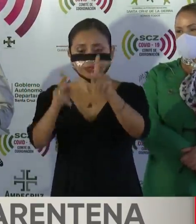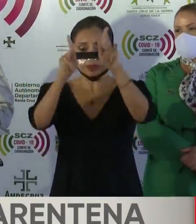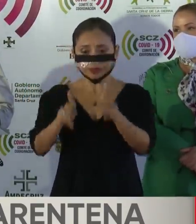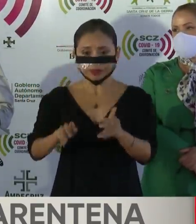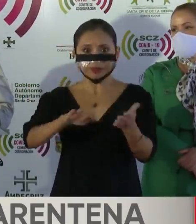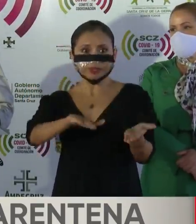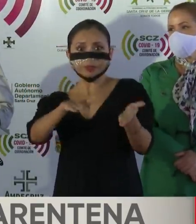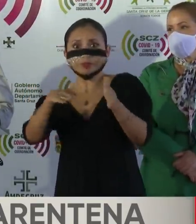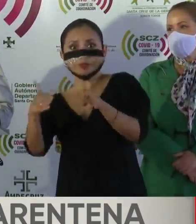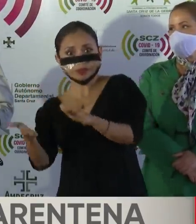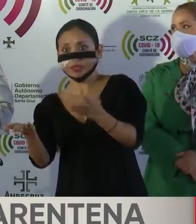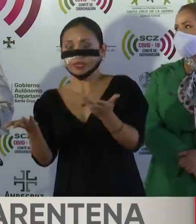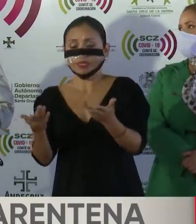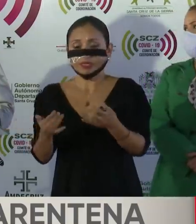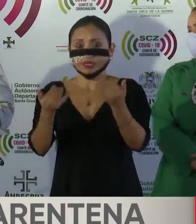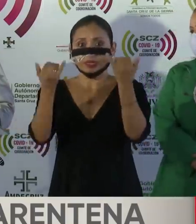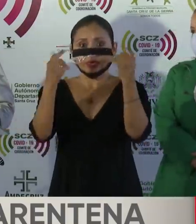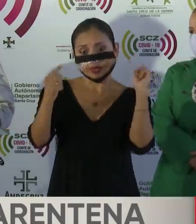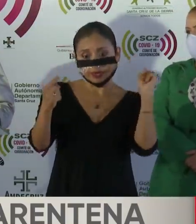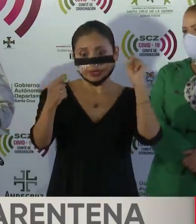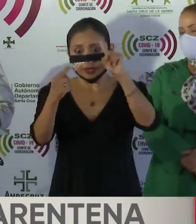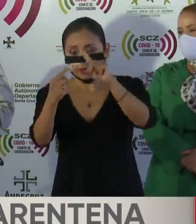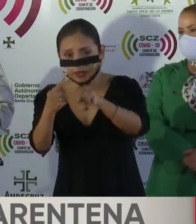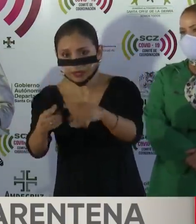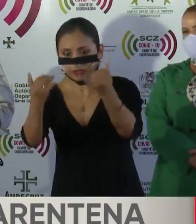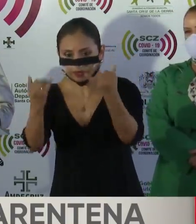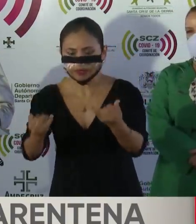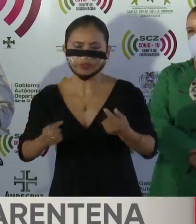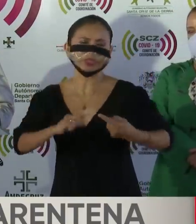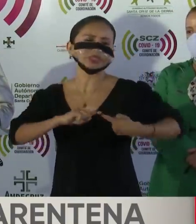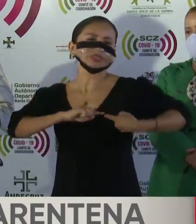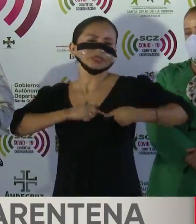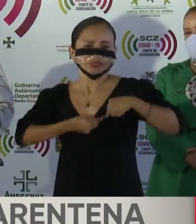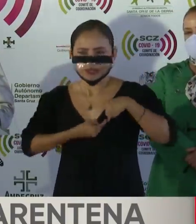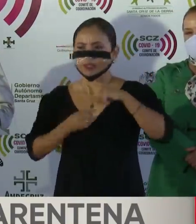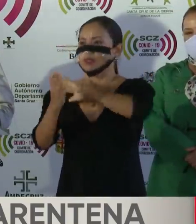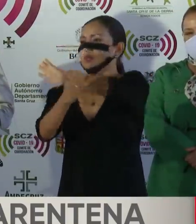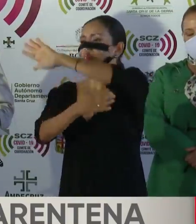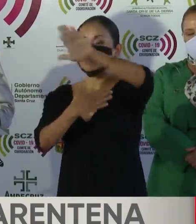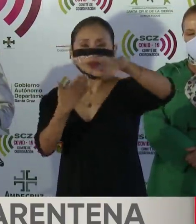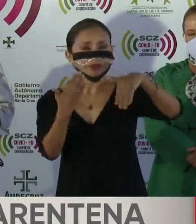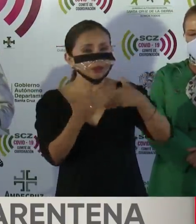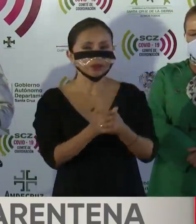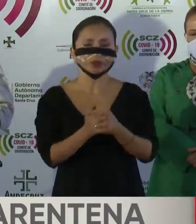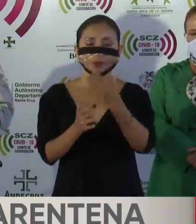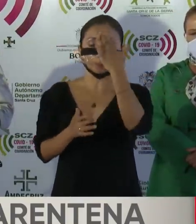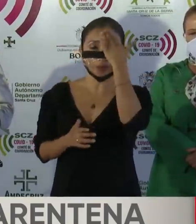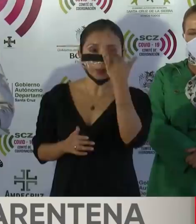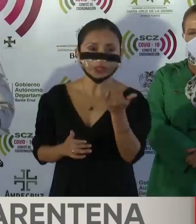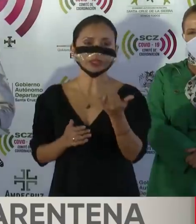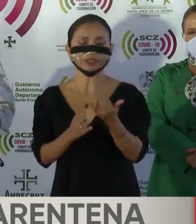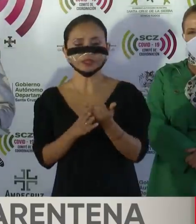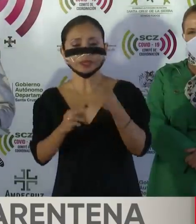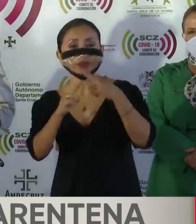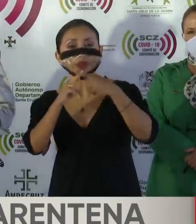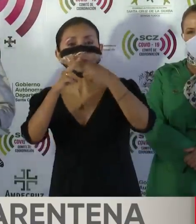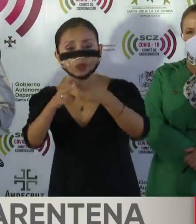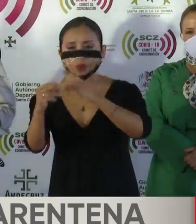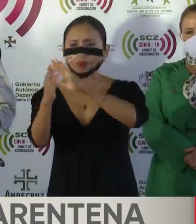fallecidas al día de hoy nos duelen a todos. Por eso, a nombre de todas